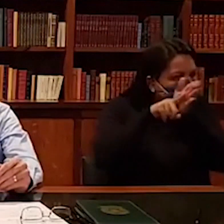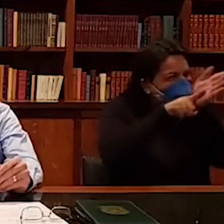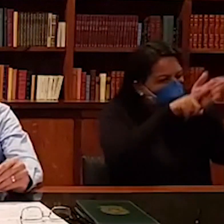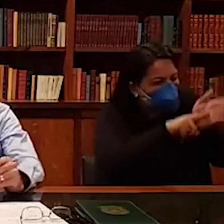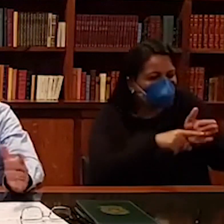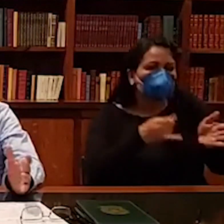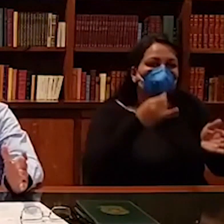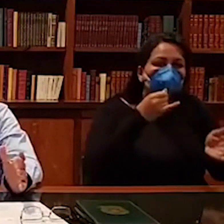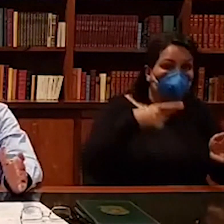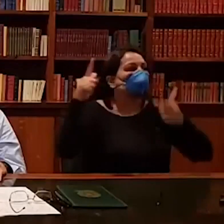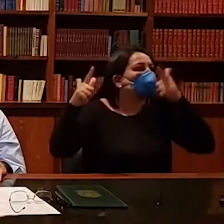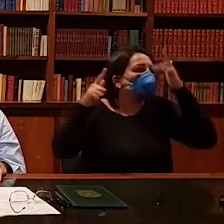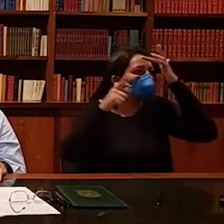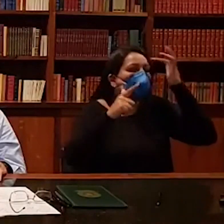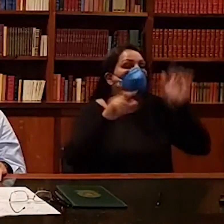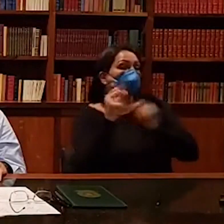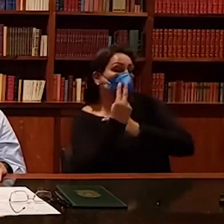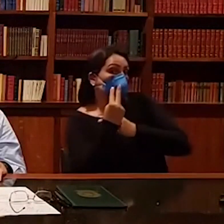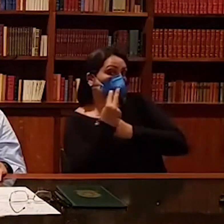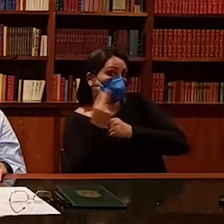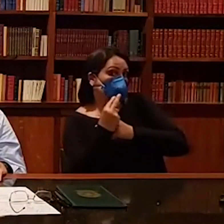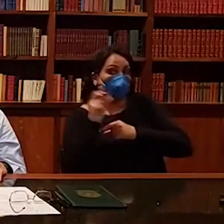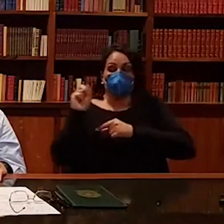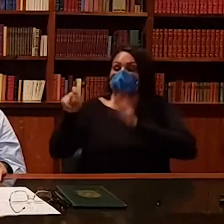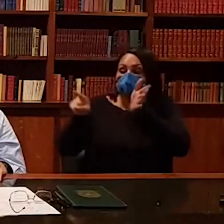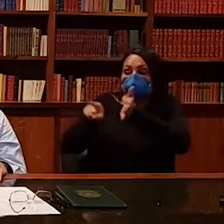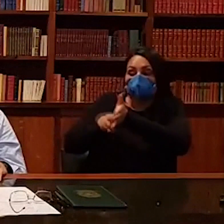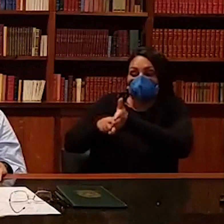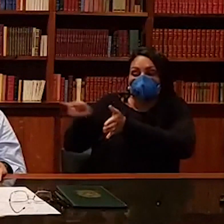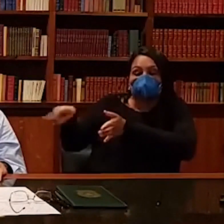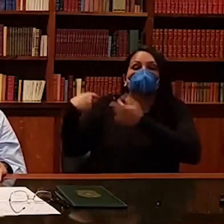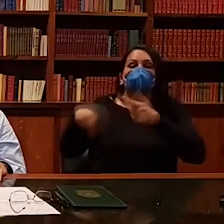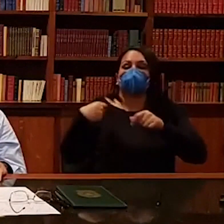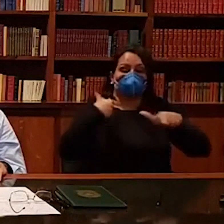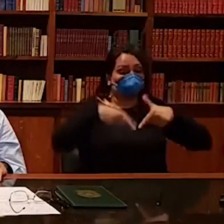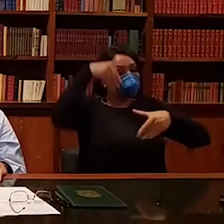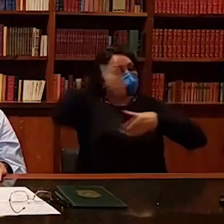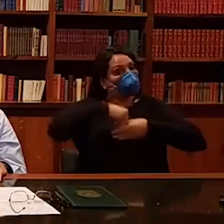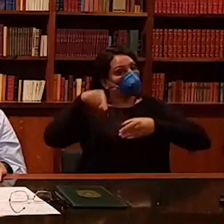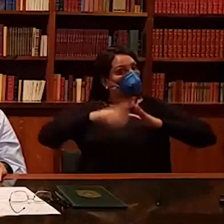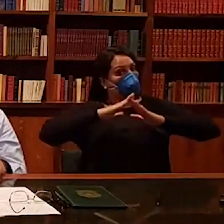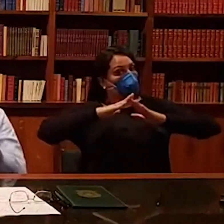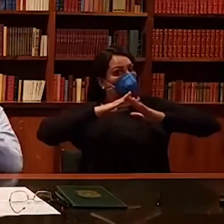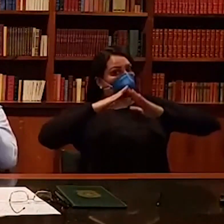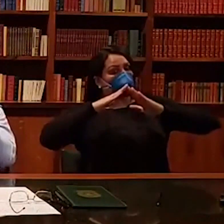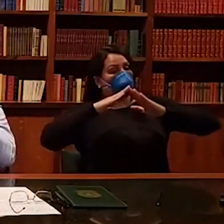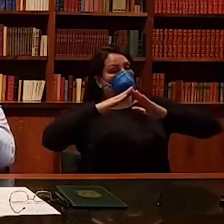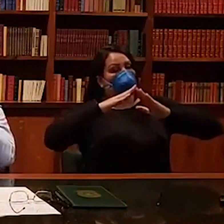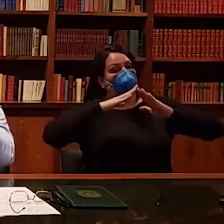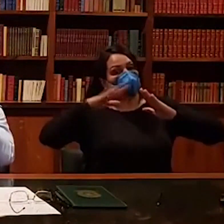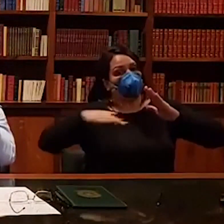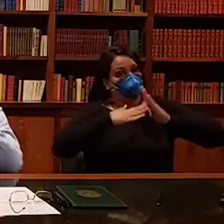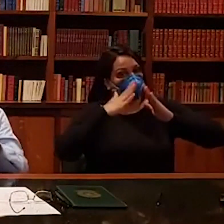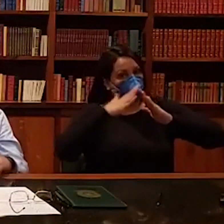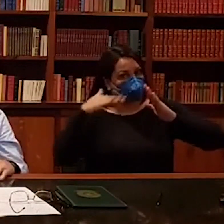Laut brasilianischen Medienberichten ist der Präsident des Landes, Jair Bolsonaro, positiv auf das Coronavirus getestet worden.